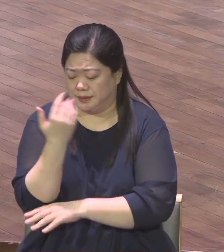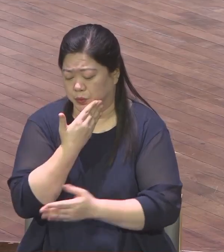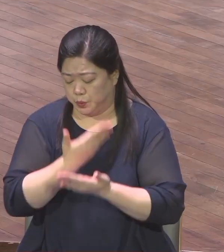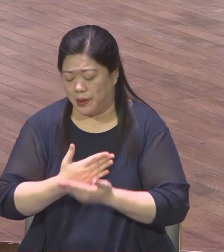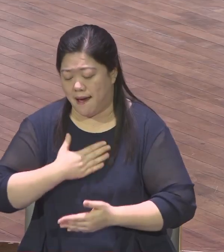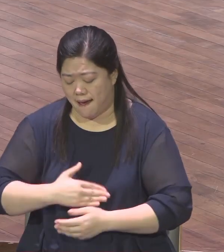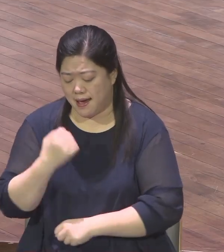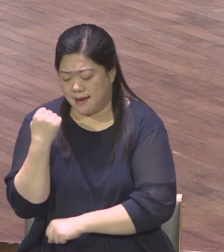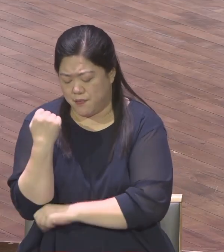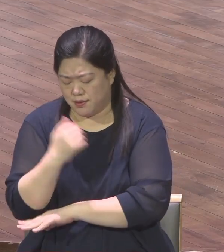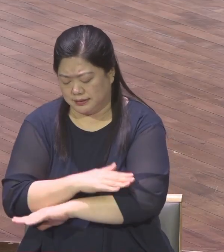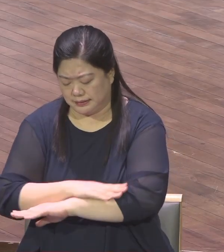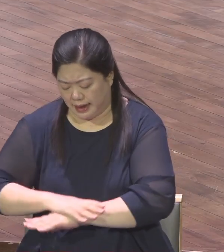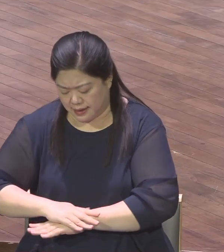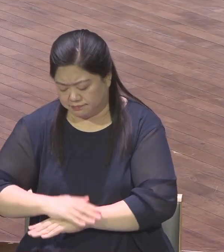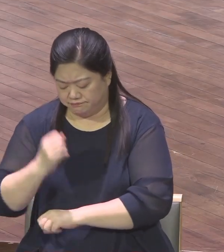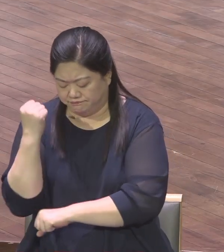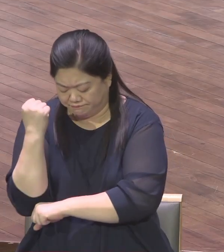그 에르메스,